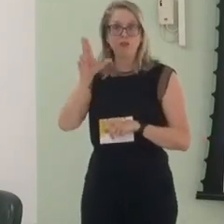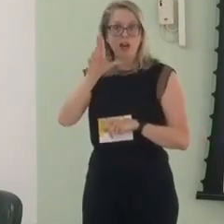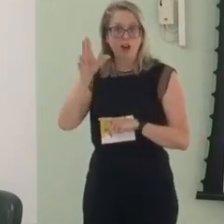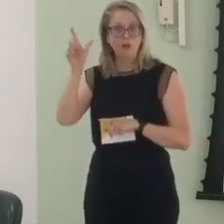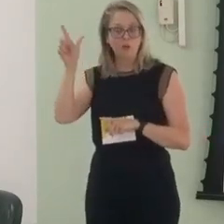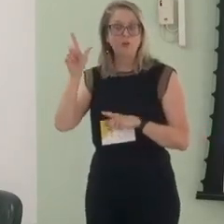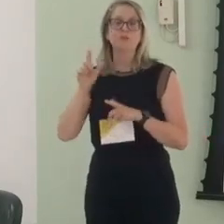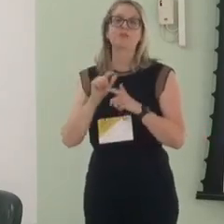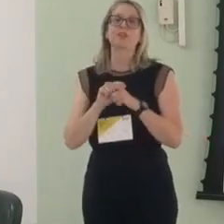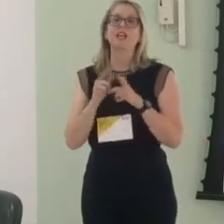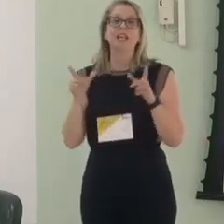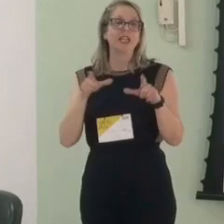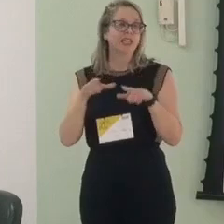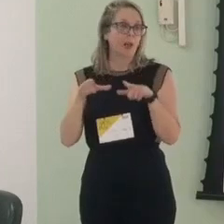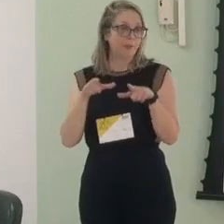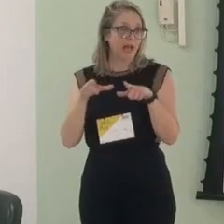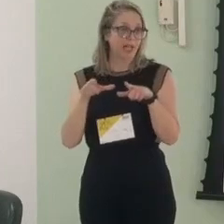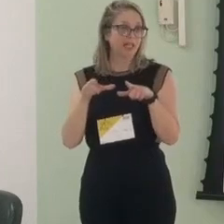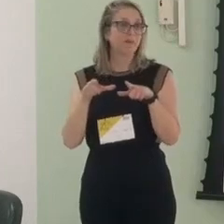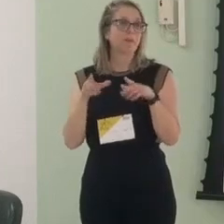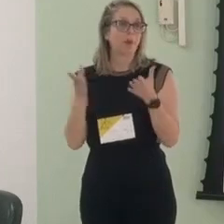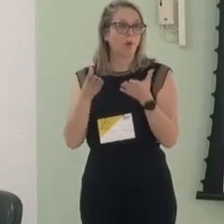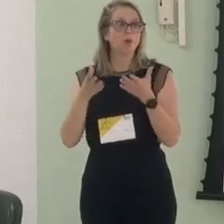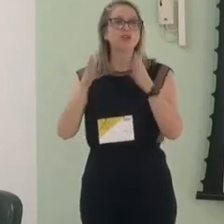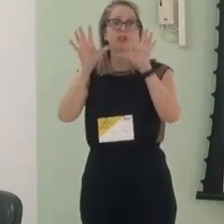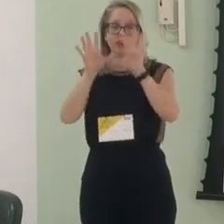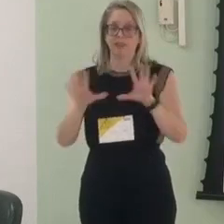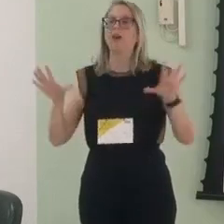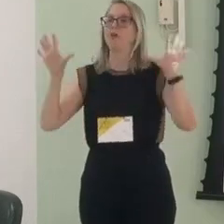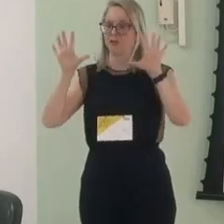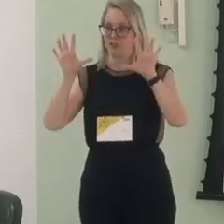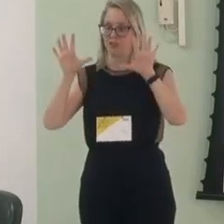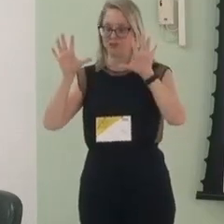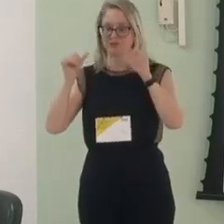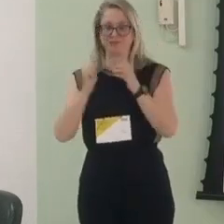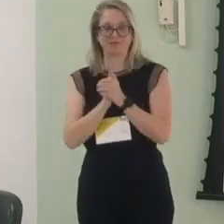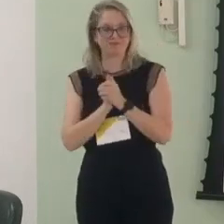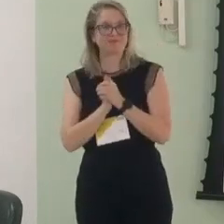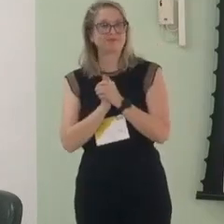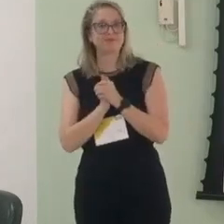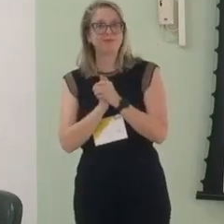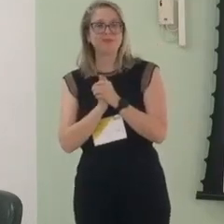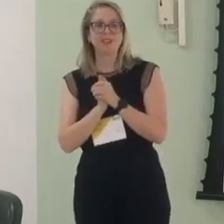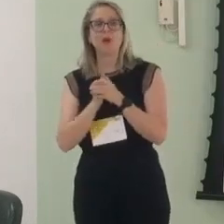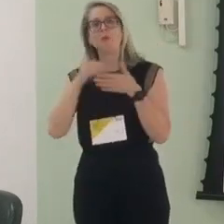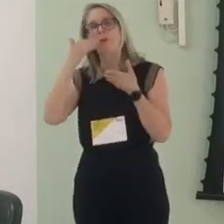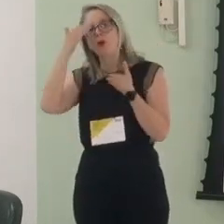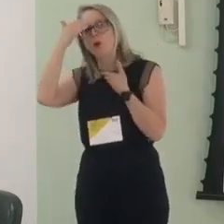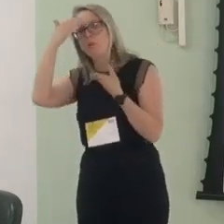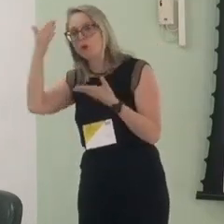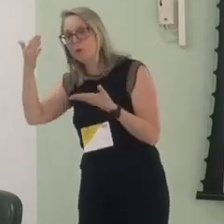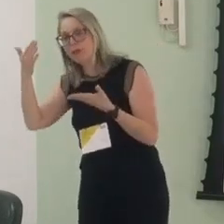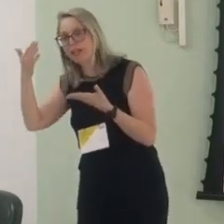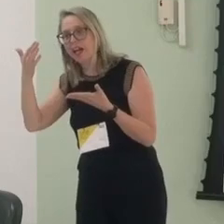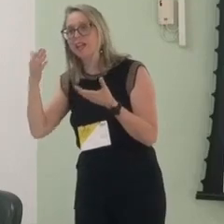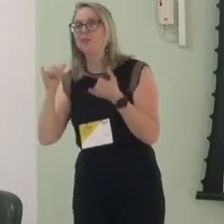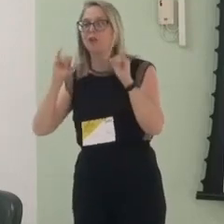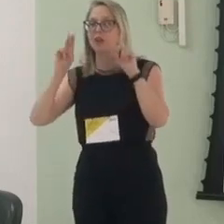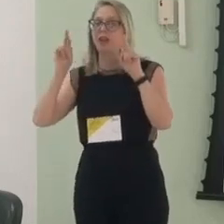Santa Catarina, mestrado em Linguística pela Universidade Federal também de Santa Catarina e doutorado em Letras e Linguísticas pela Federal de